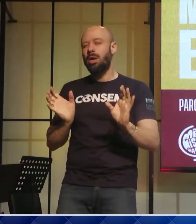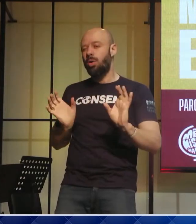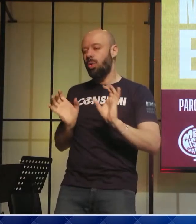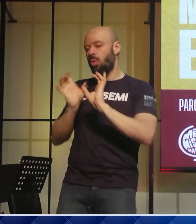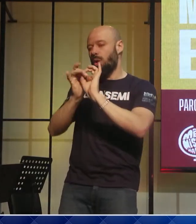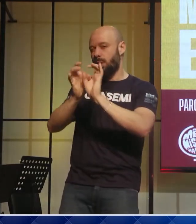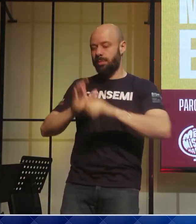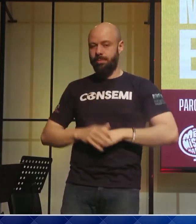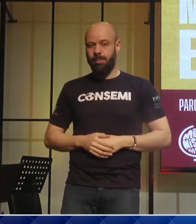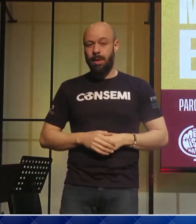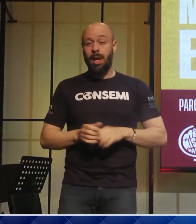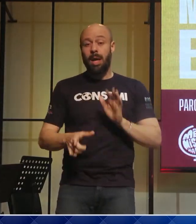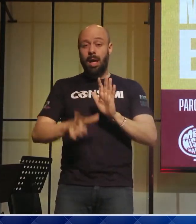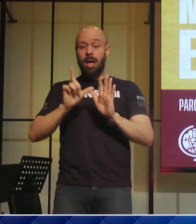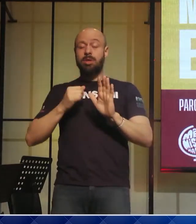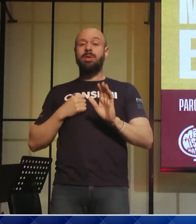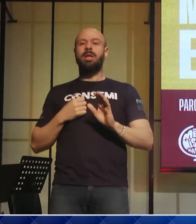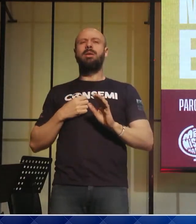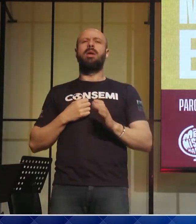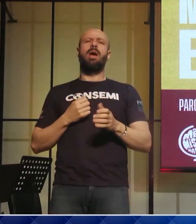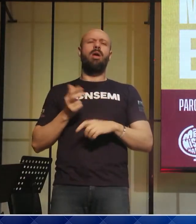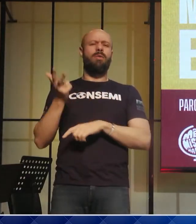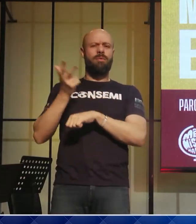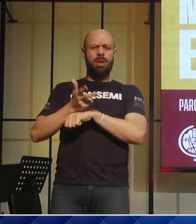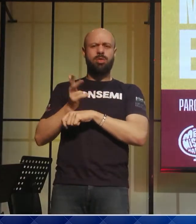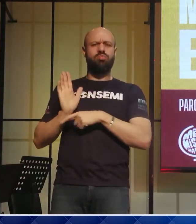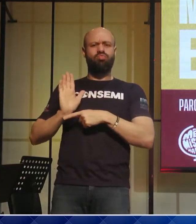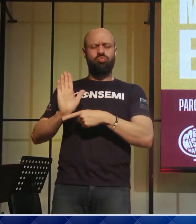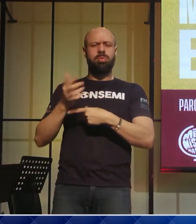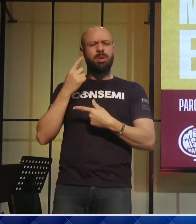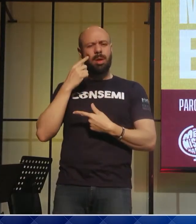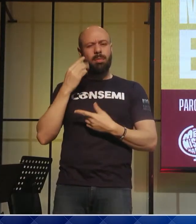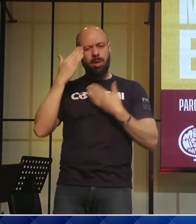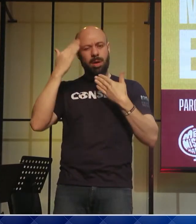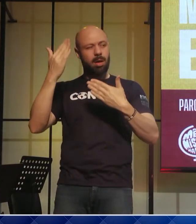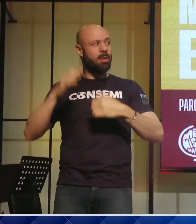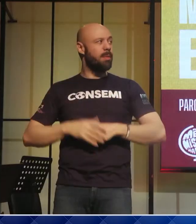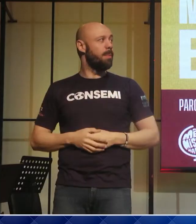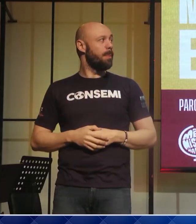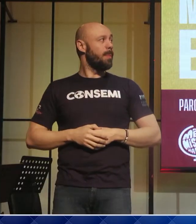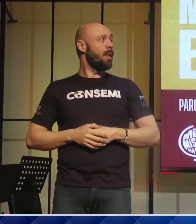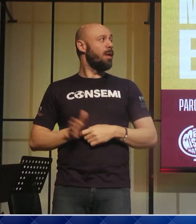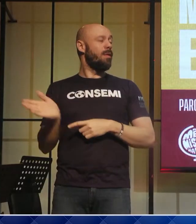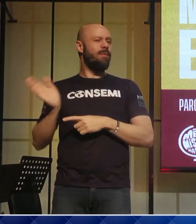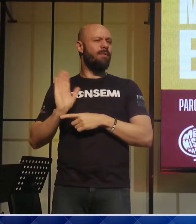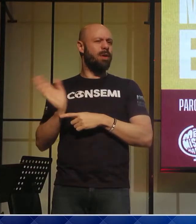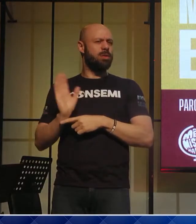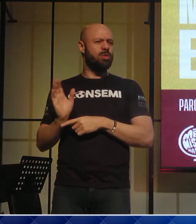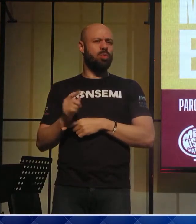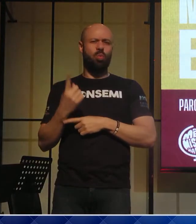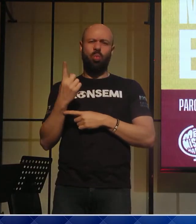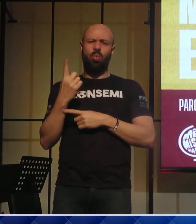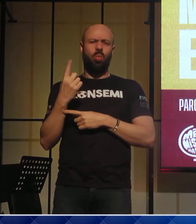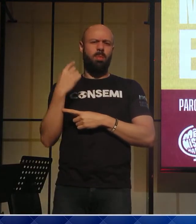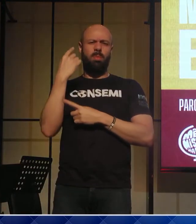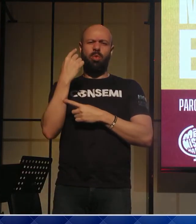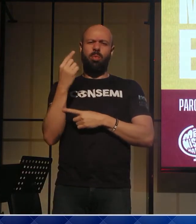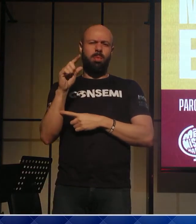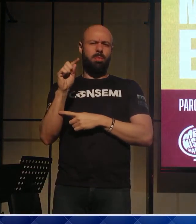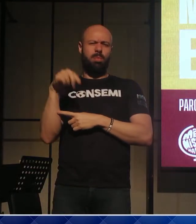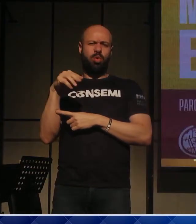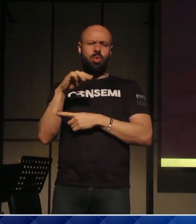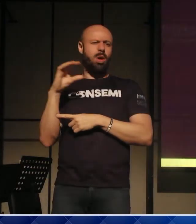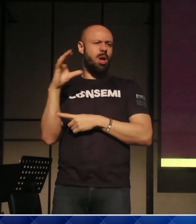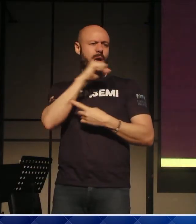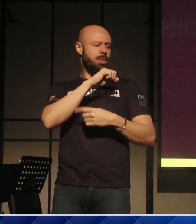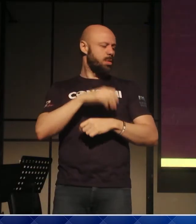de gratidão de uma igreja. Pode passar esse vídeo, é um vídeo de 1 minuto e pouco. E